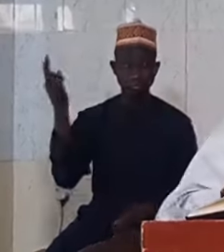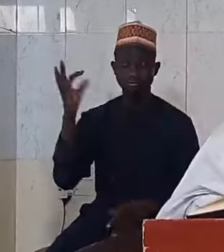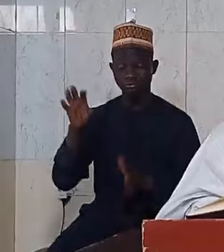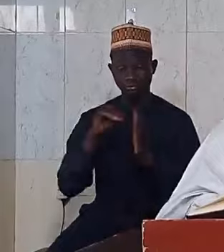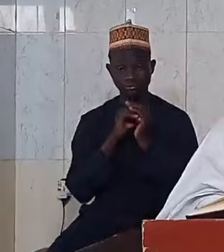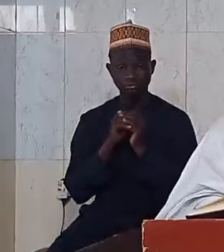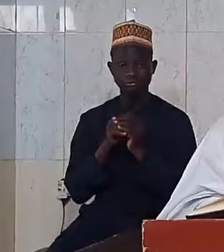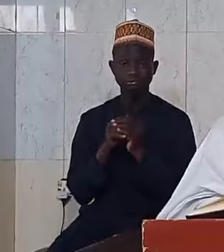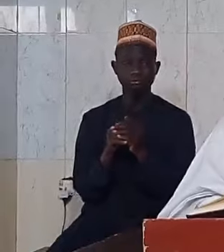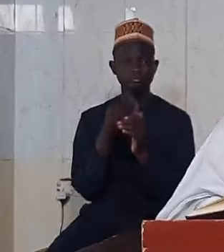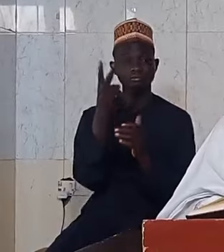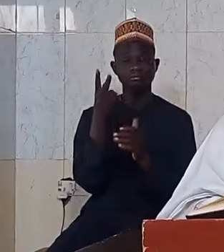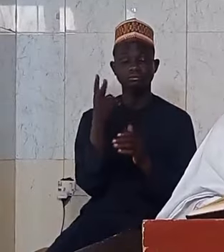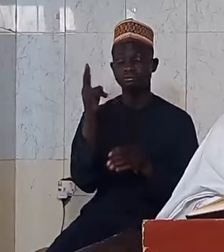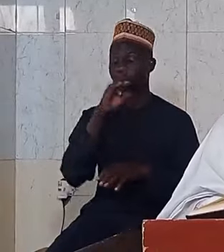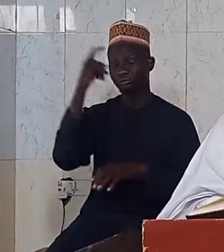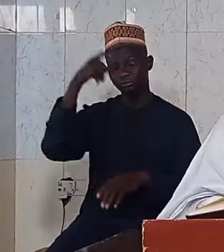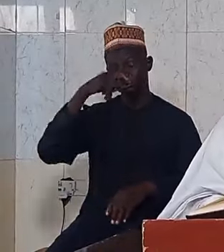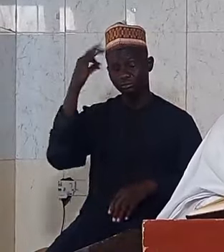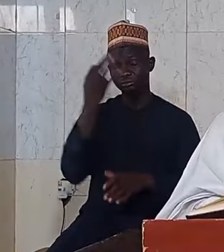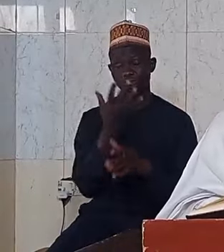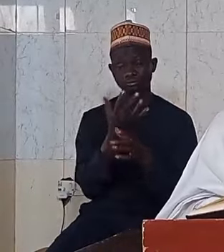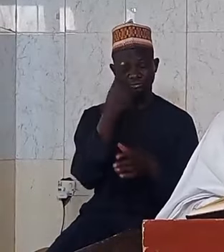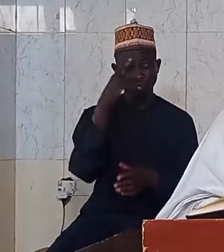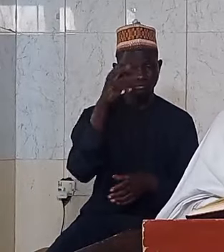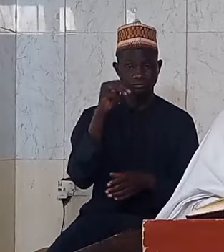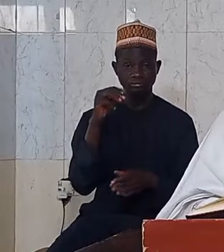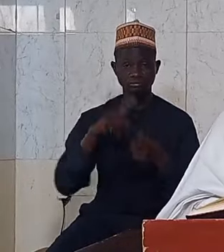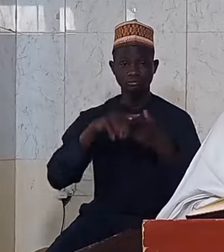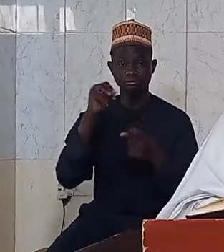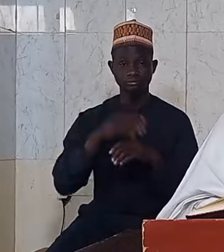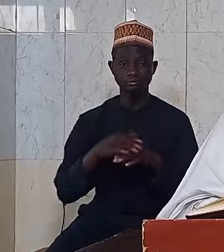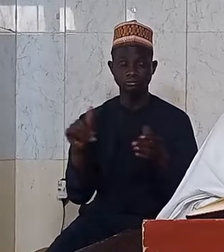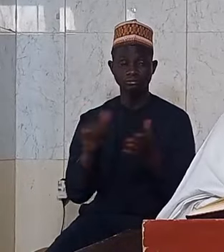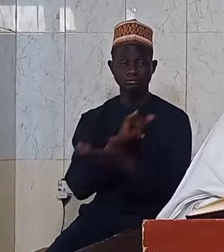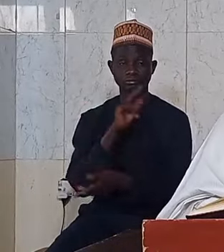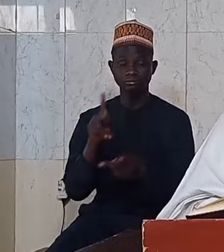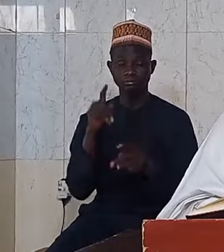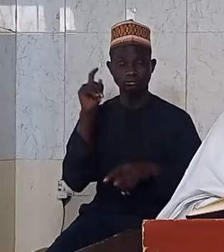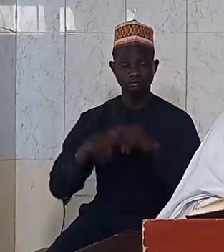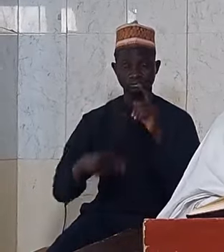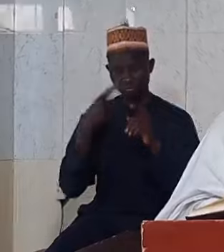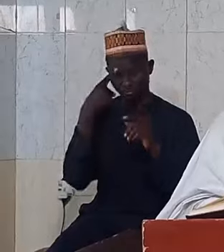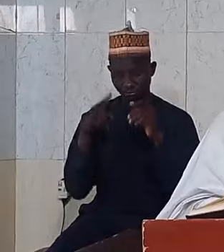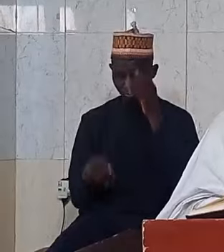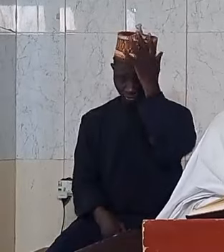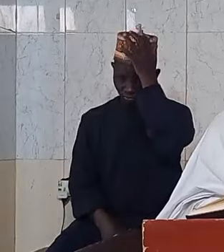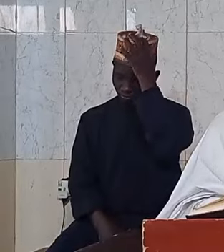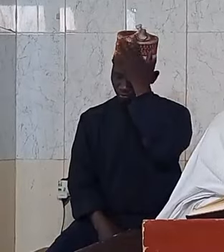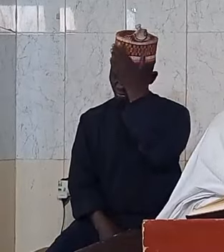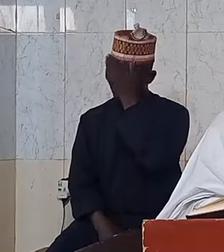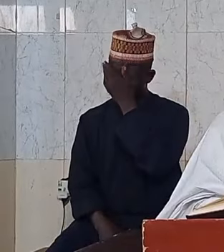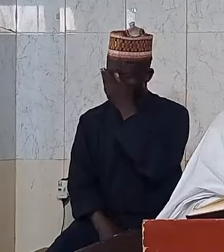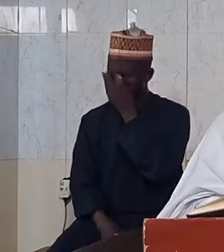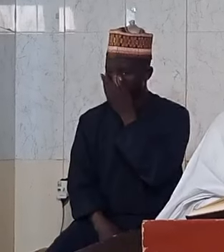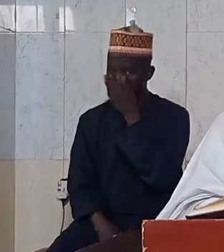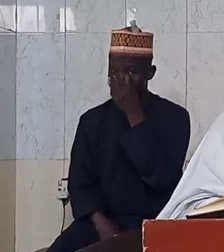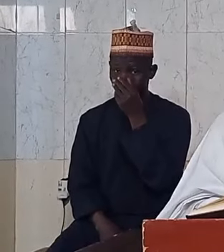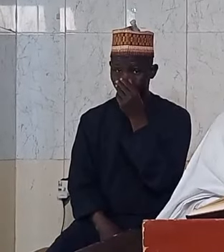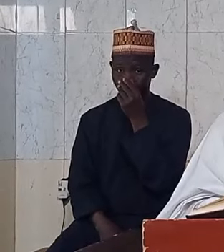mallaka kaga ba kai dabara ba idan ka jefa bukatar ka a wurin wanda ba zai iya maka ba